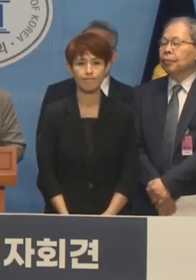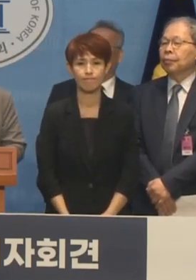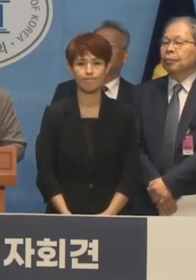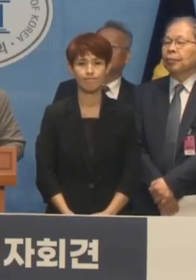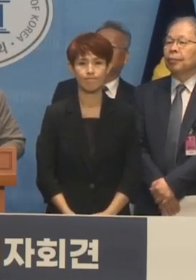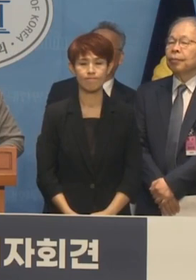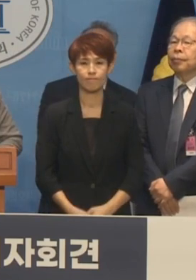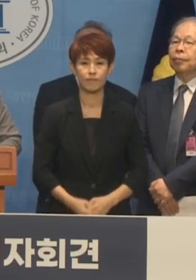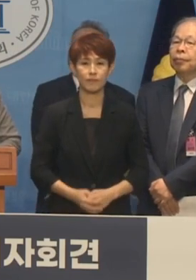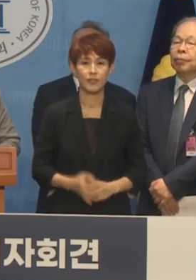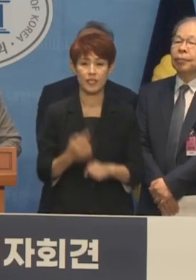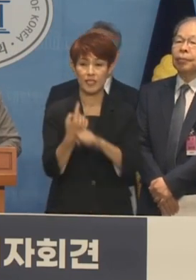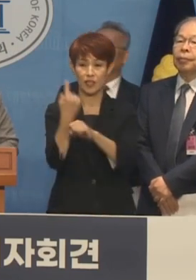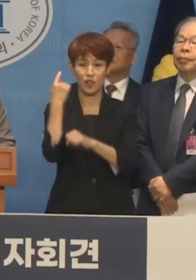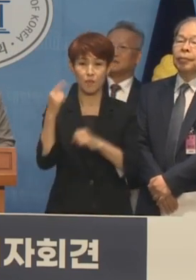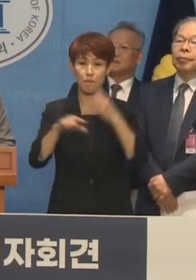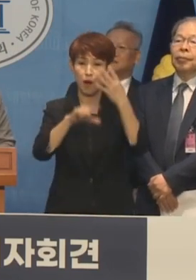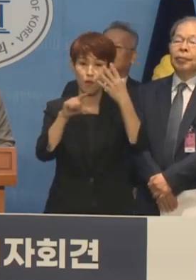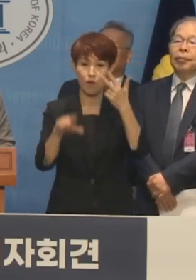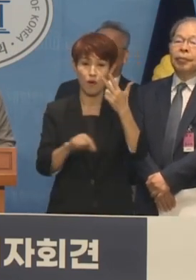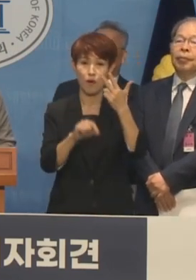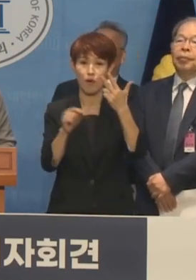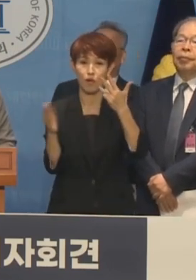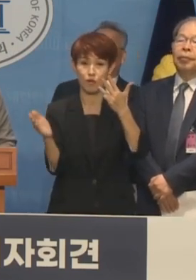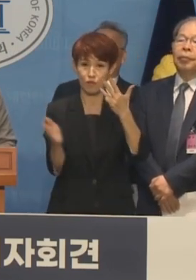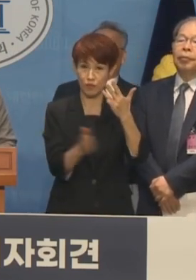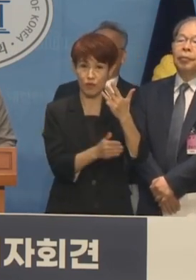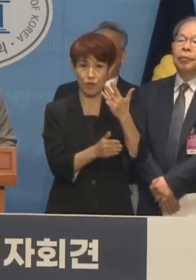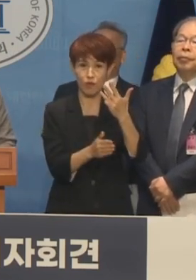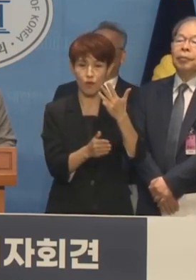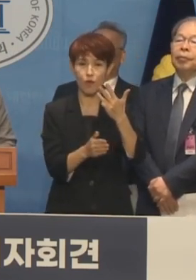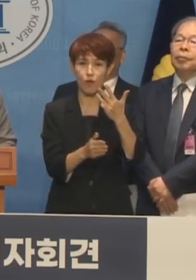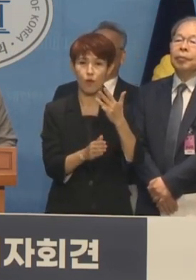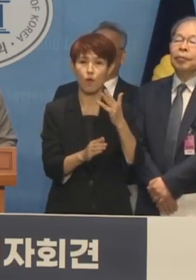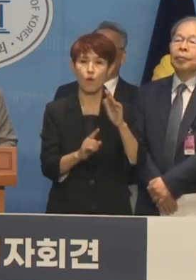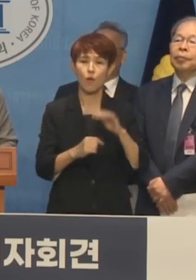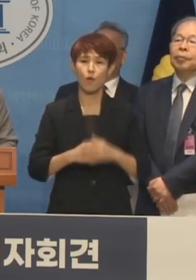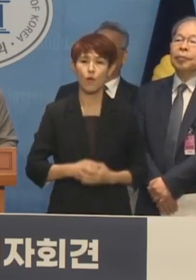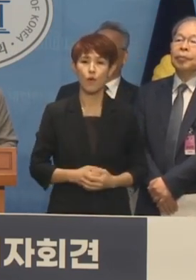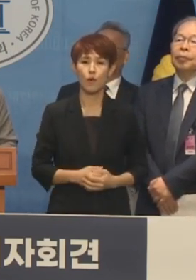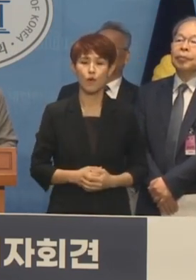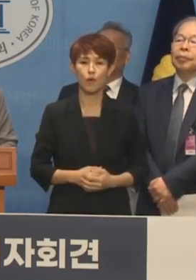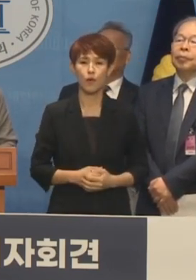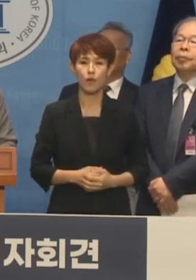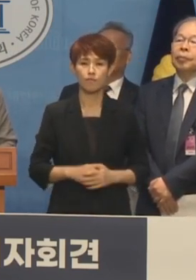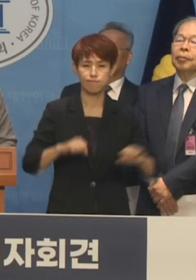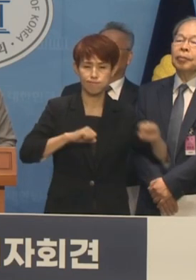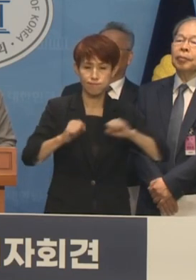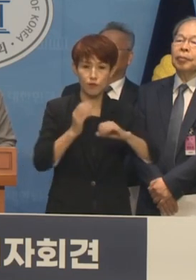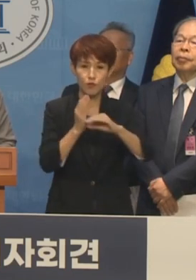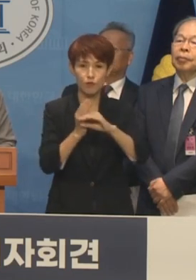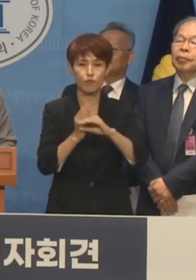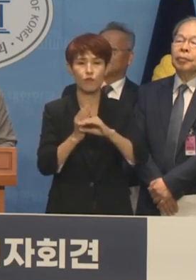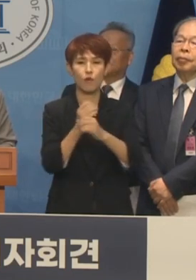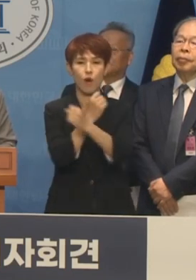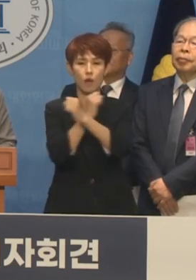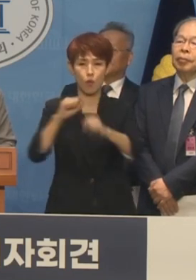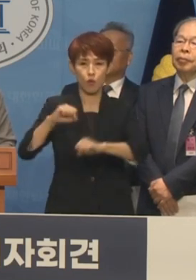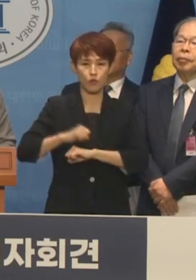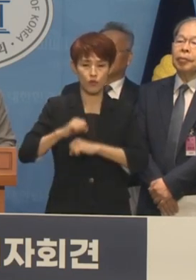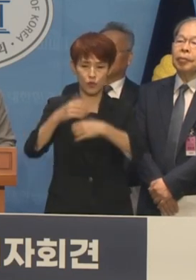다음은 작년 8월부터 그 육사에 있는 홍범도 장군 지키기에 열중하고 계신 그 광복군 총사령관